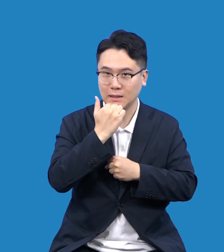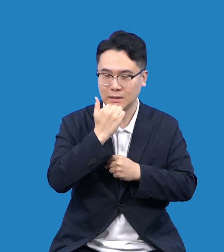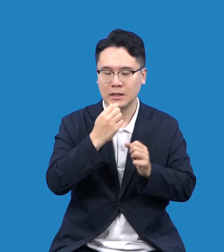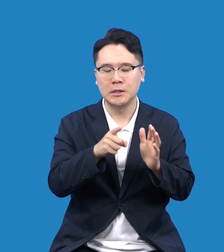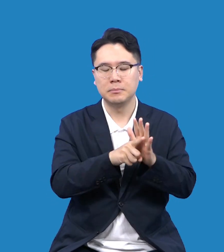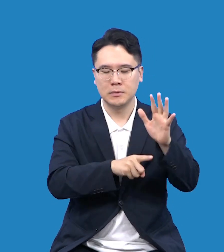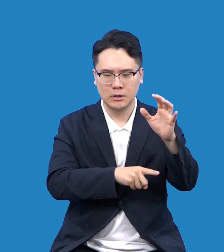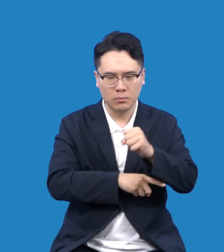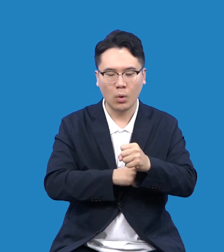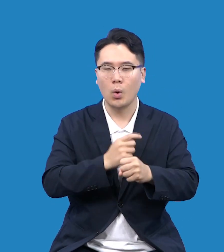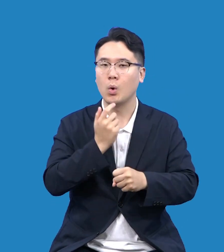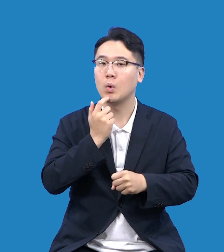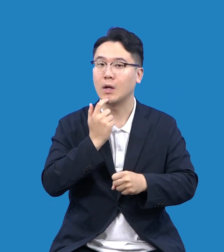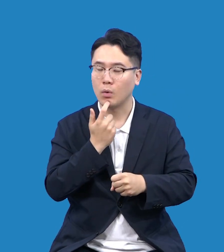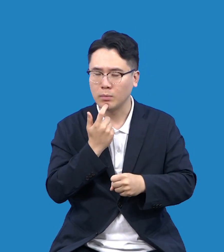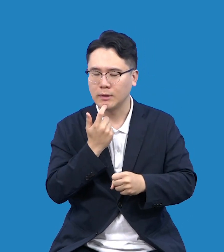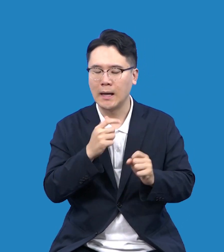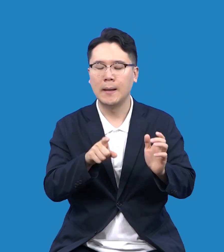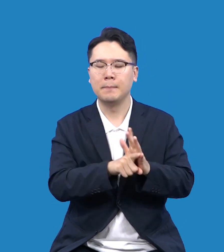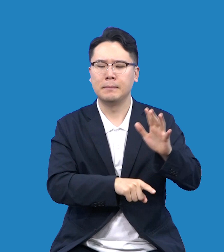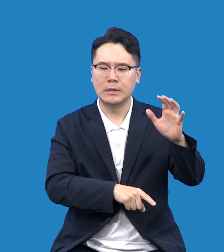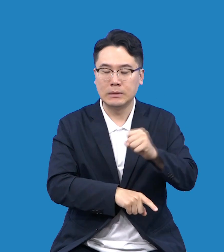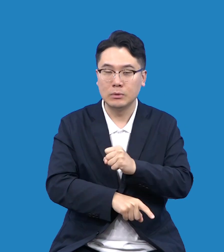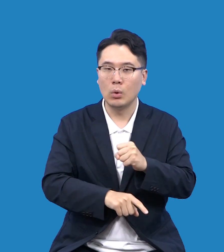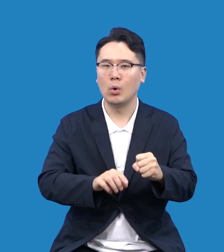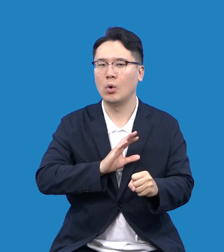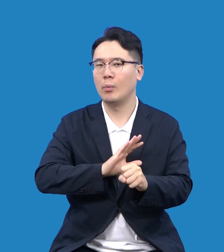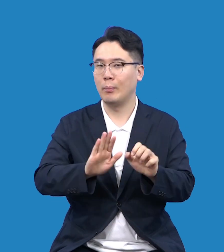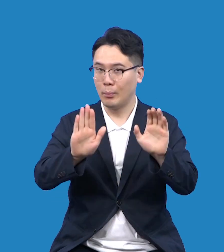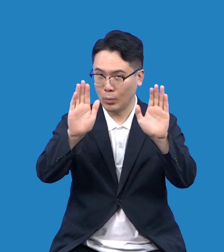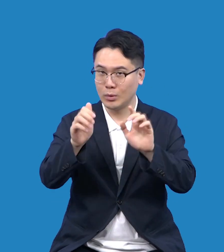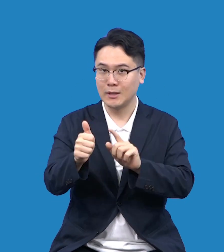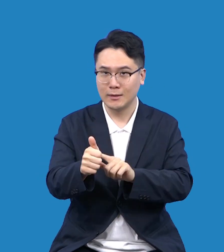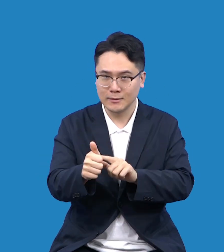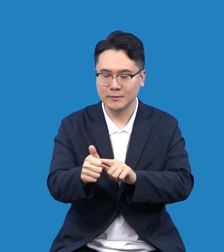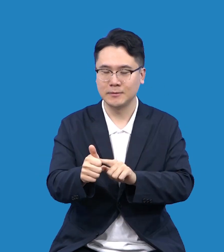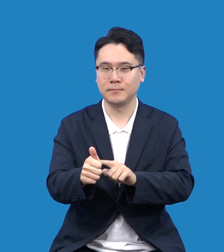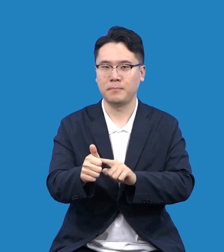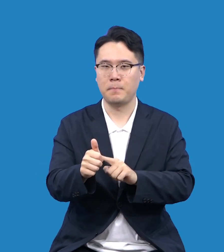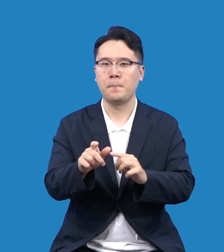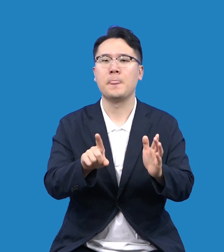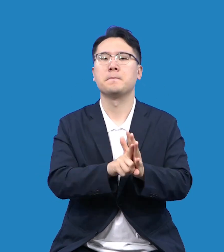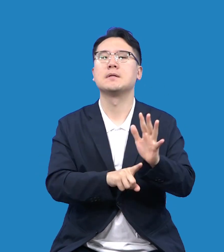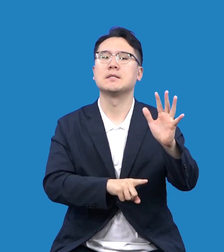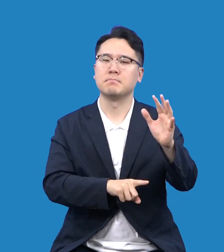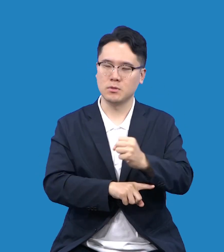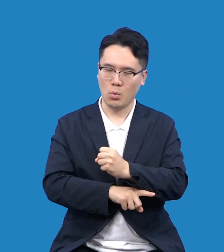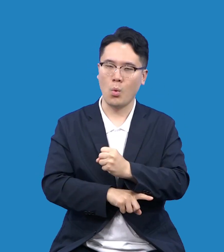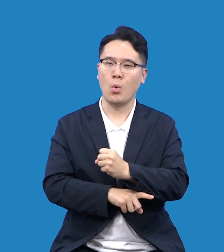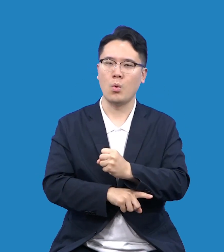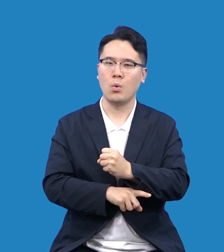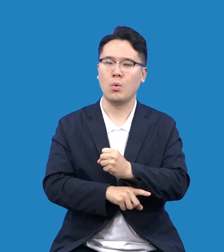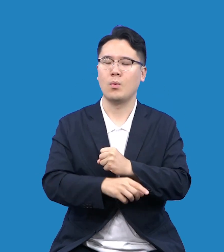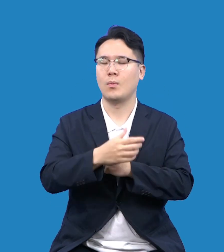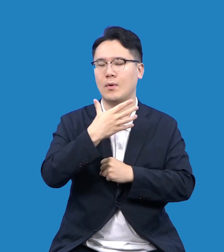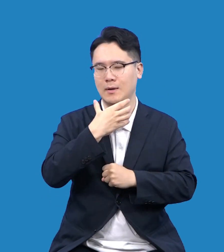야곱은, 믿음으로 모세는, 이렇게 쭉 기록되죠. By faith, 믿음으로 아브라함은.